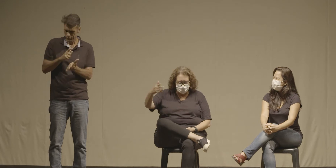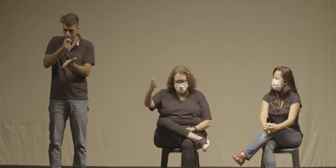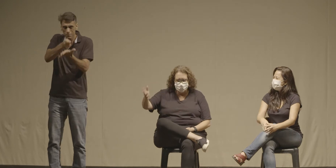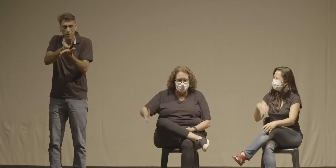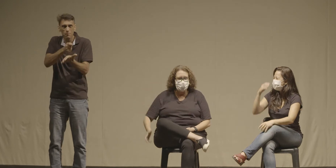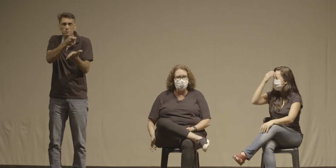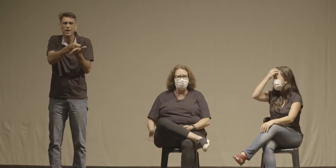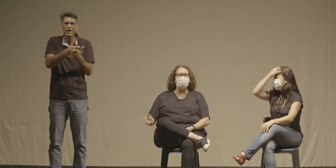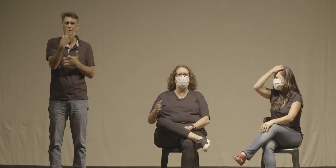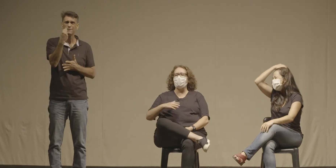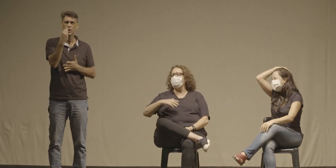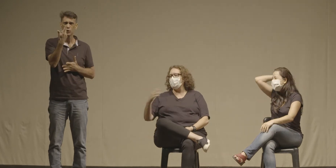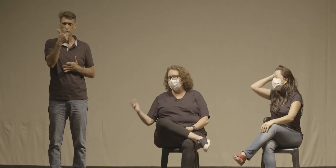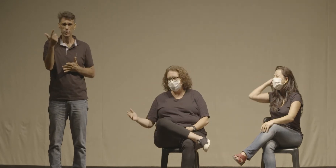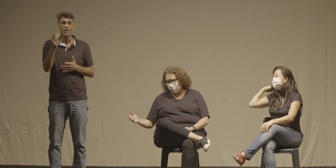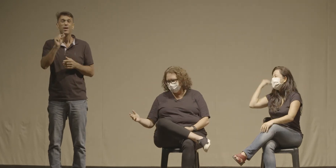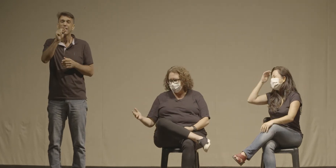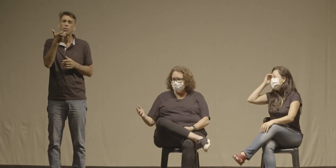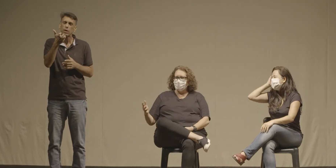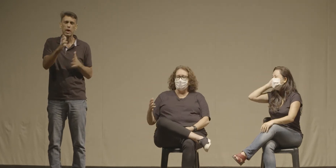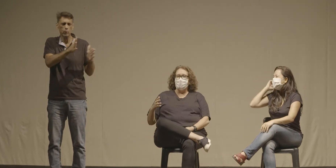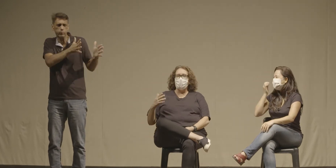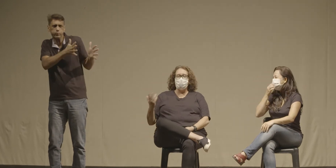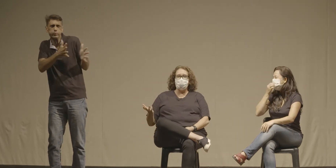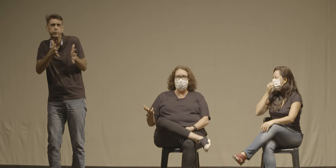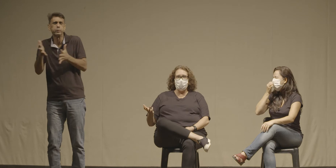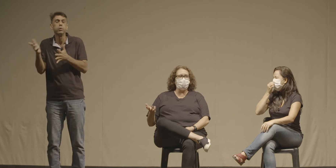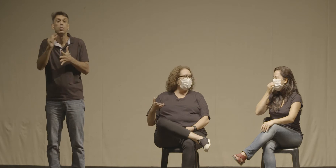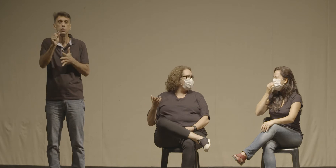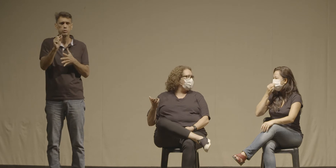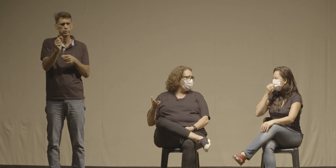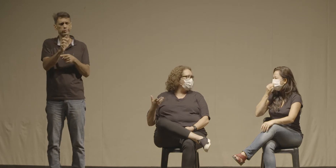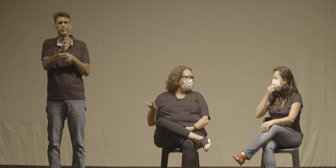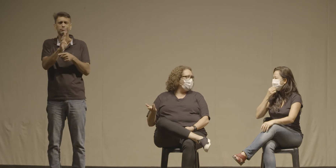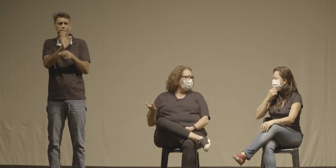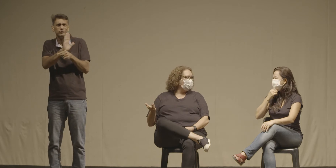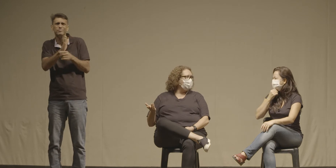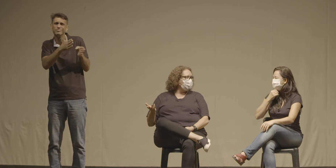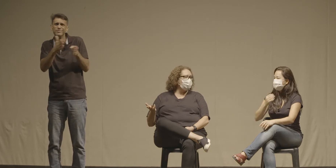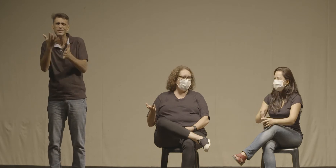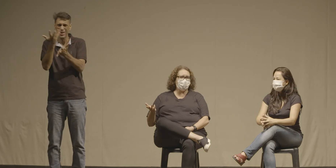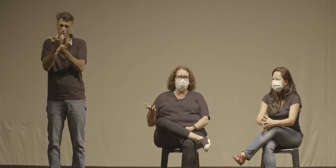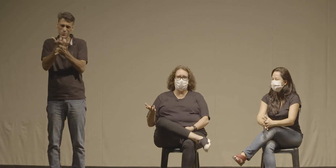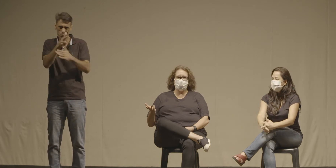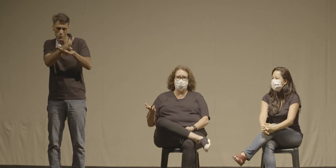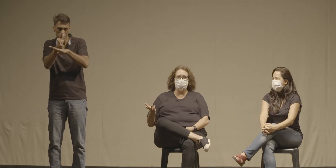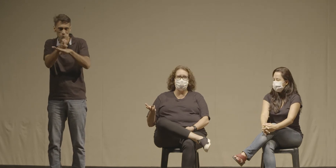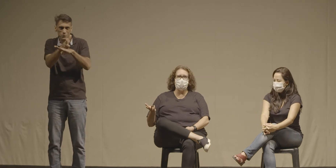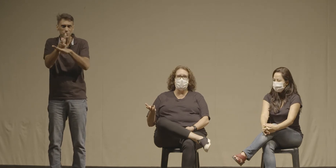pagar uma foto, vai ter dinheiro para pagar o jogo inteiro. E ao mesmo tempo isso ajudou, né, no